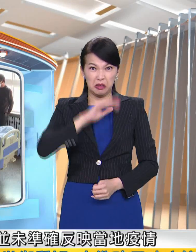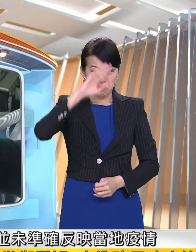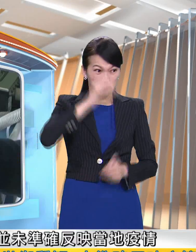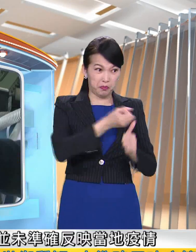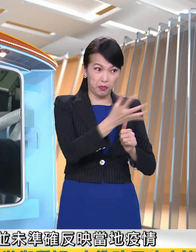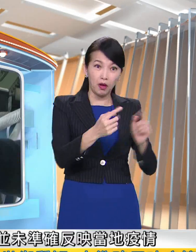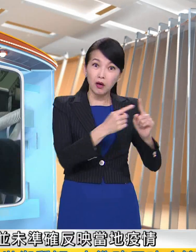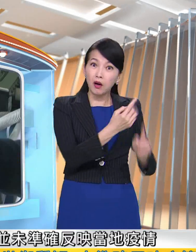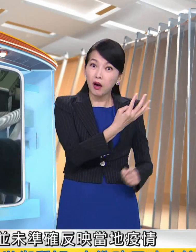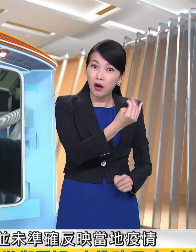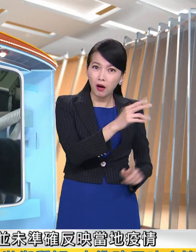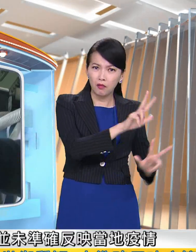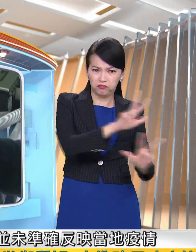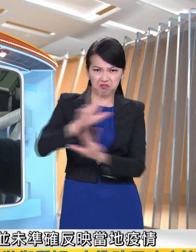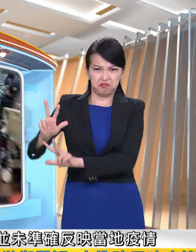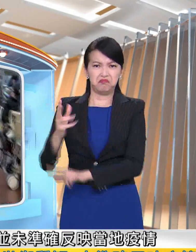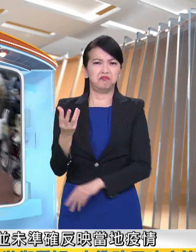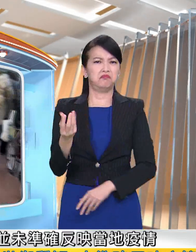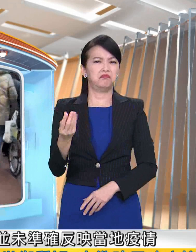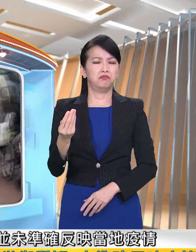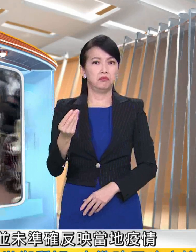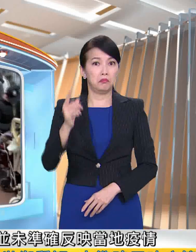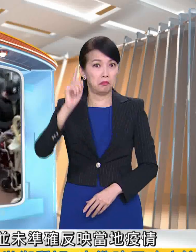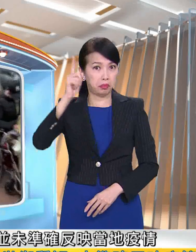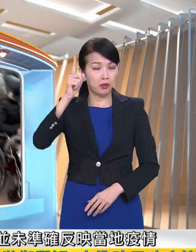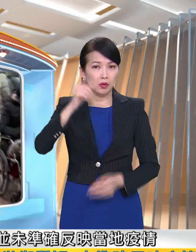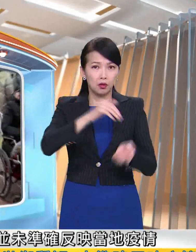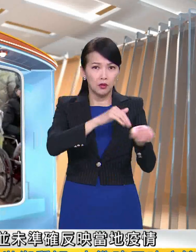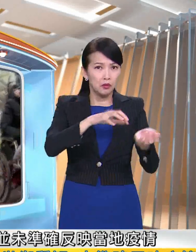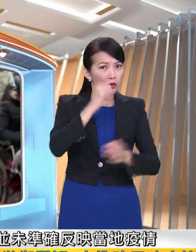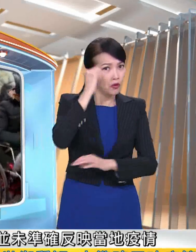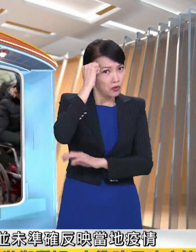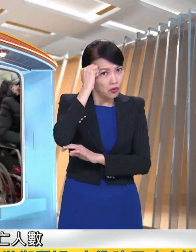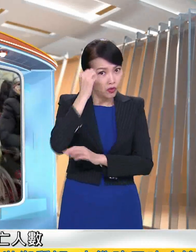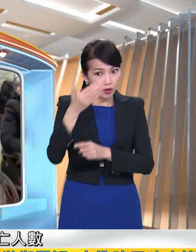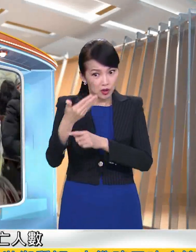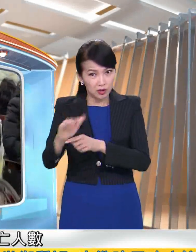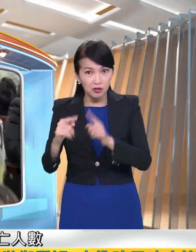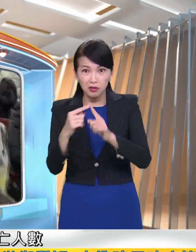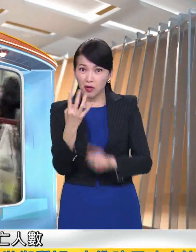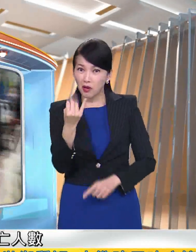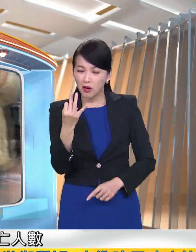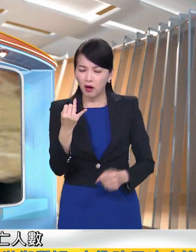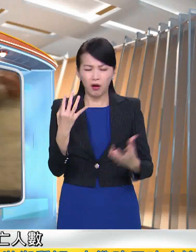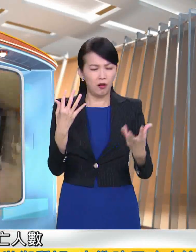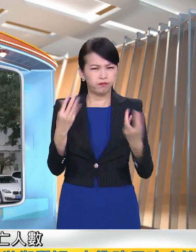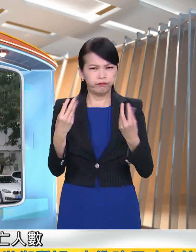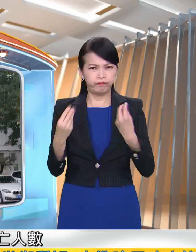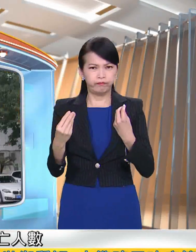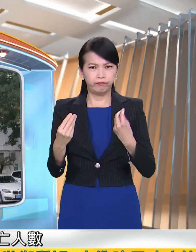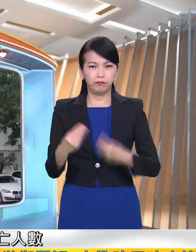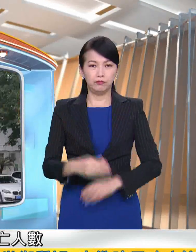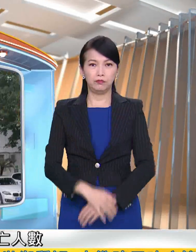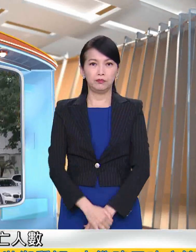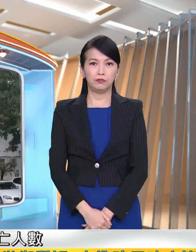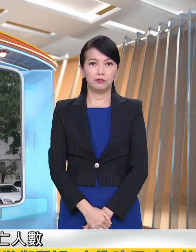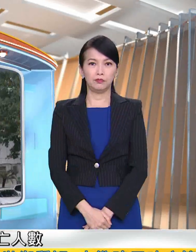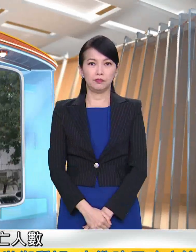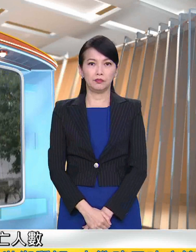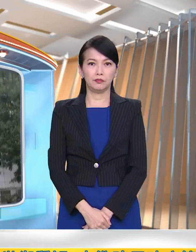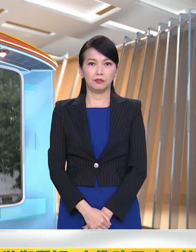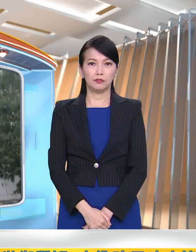新冠数据并未准确反映当地疫情，特别是住院和死亡人